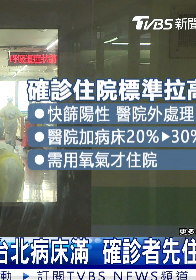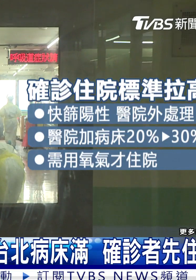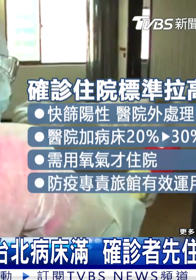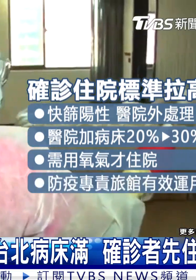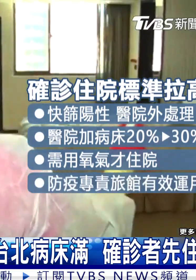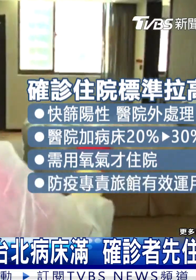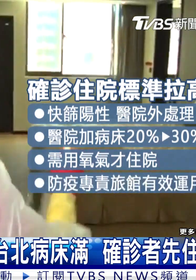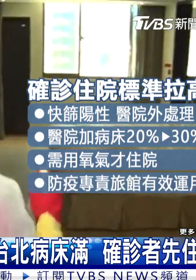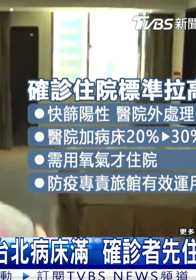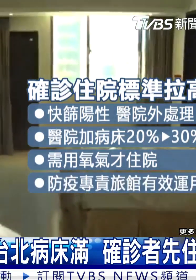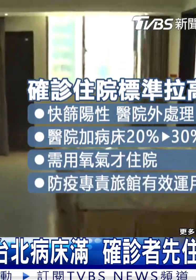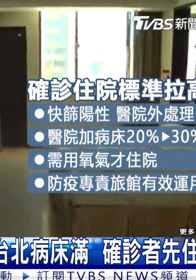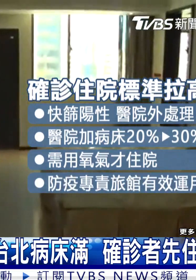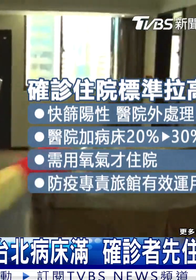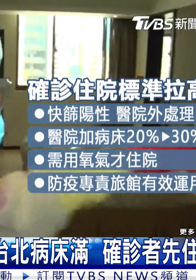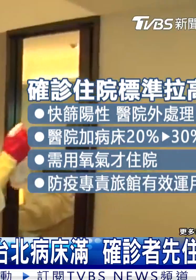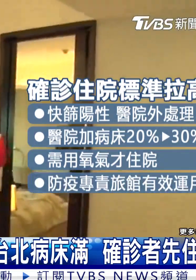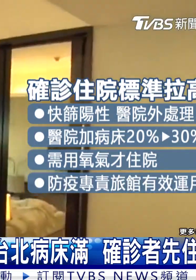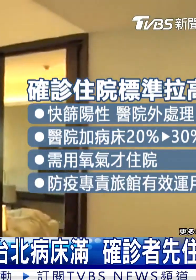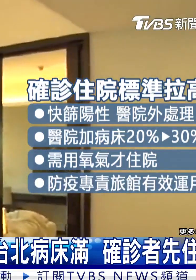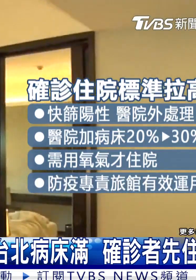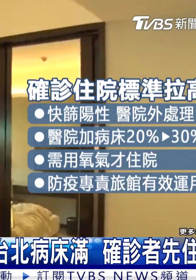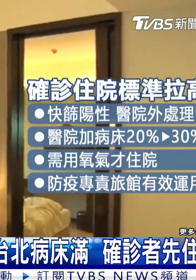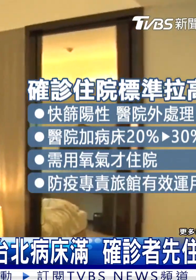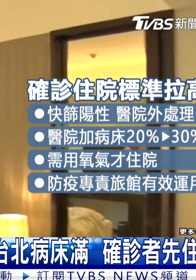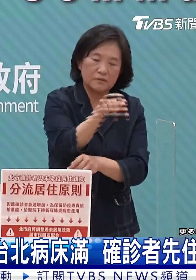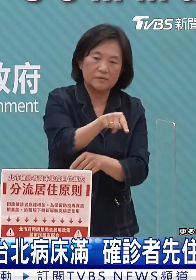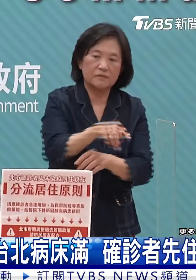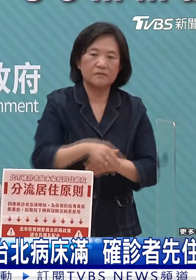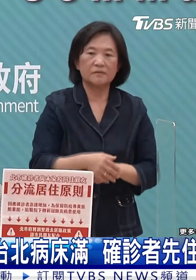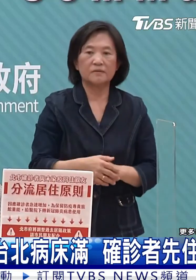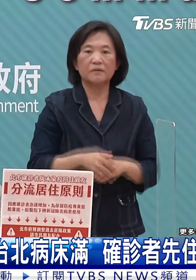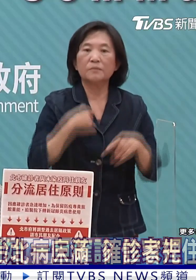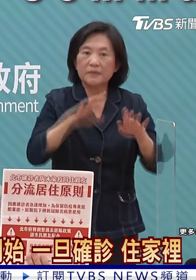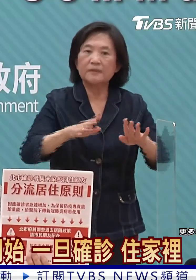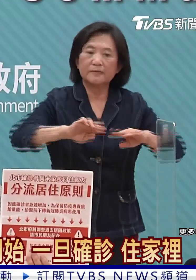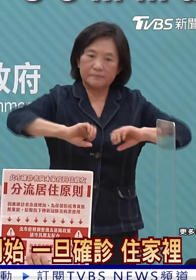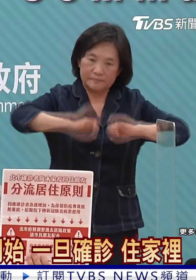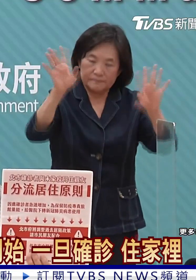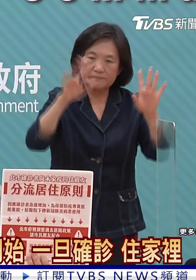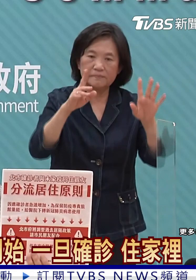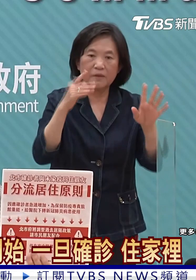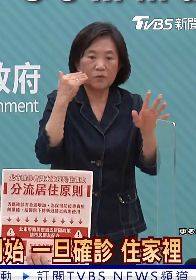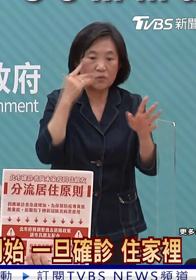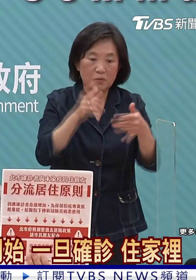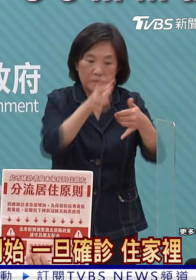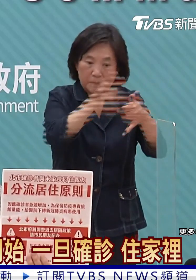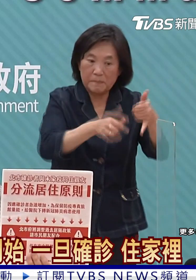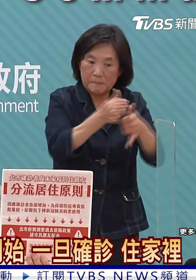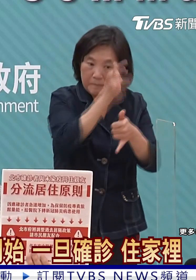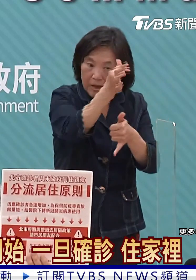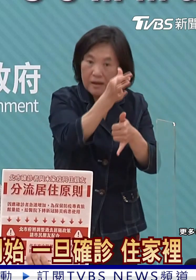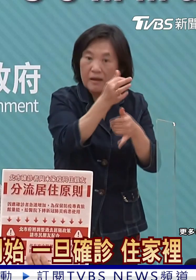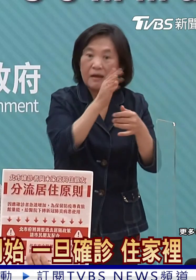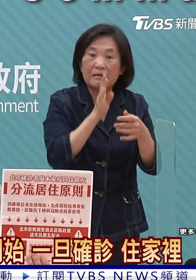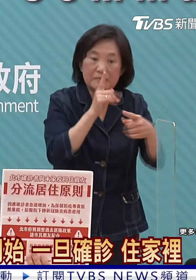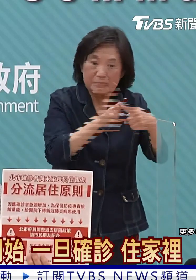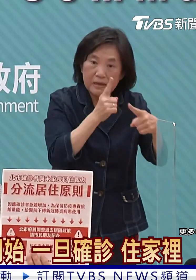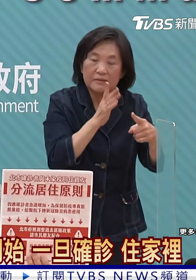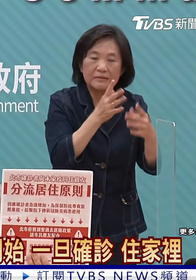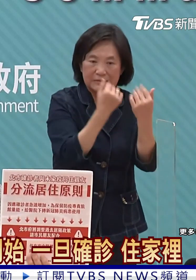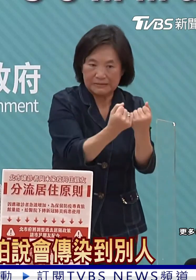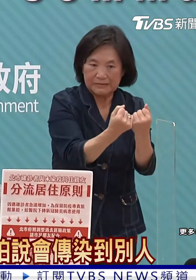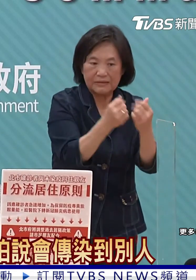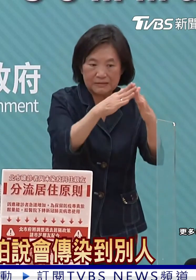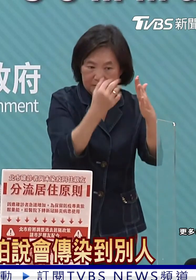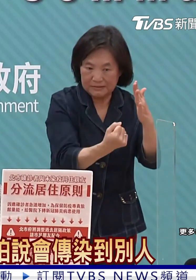住院。还有防疫专责旅馆也要有效运用。 现在开始，一旦确诊住家里，你怕